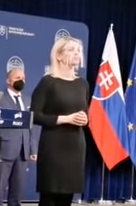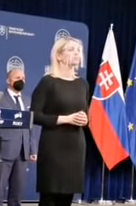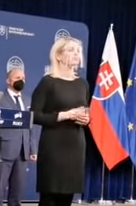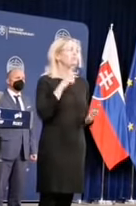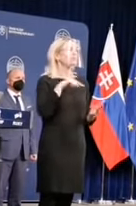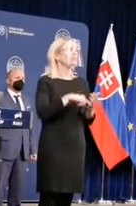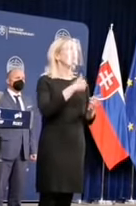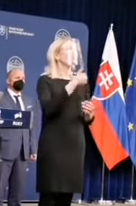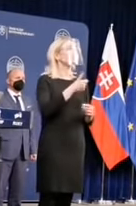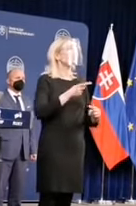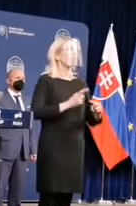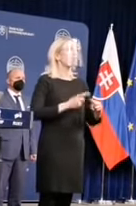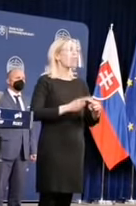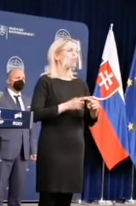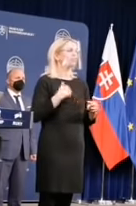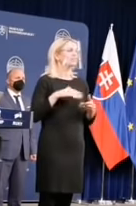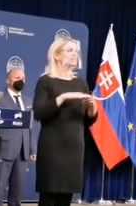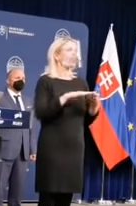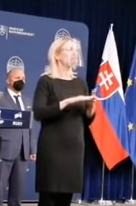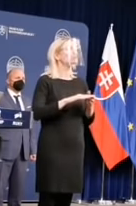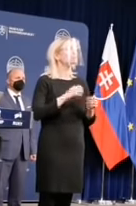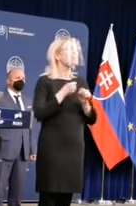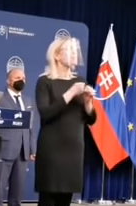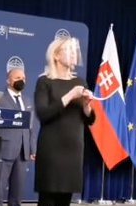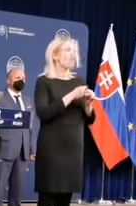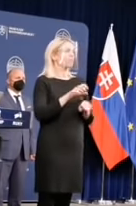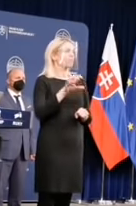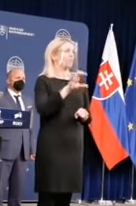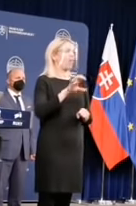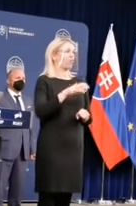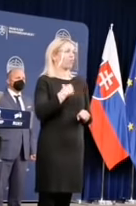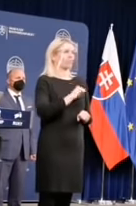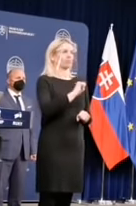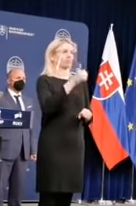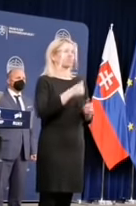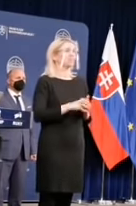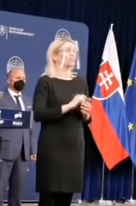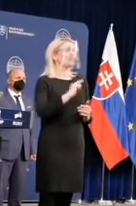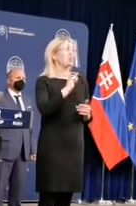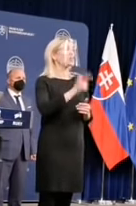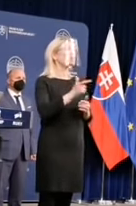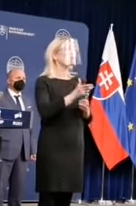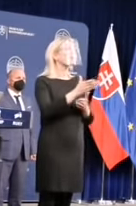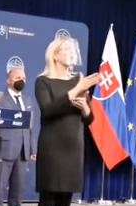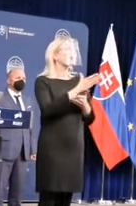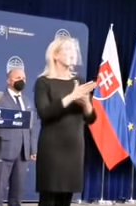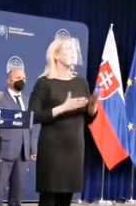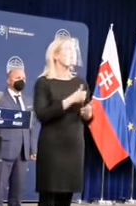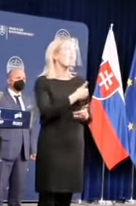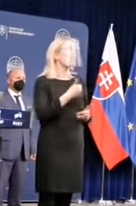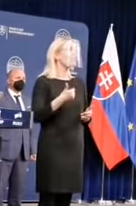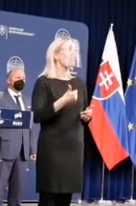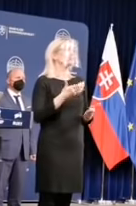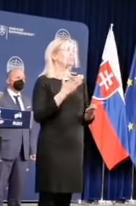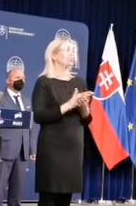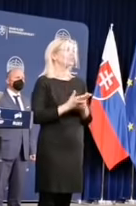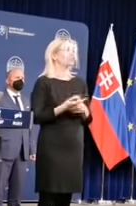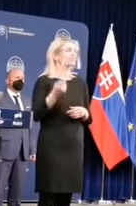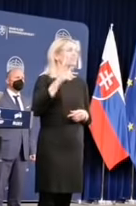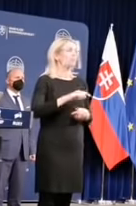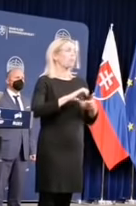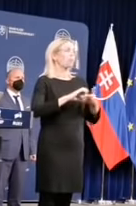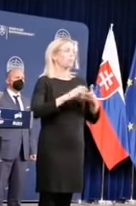Počas prvého pôroka sme v tomto spoločnom boji boli európskou jednotkou. V druhom polčase doľahla na Slovensko britská mutácia